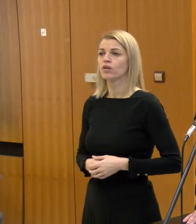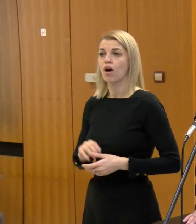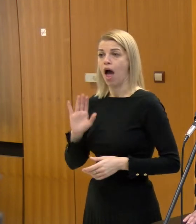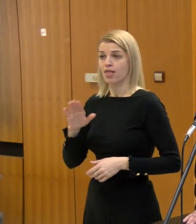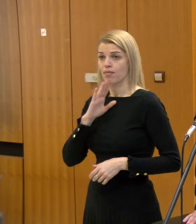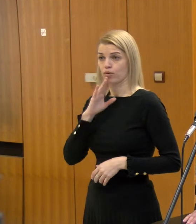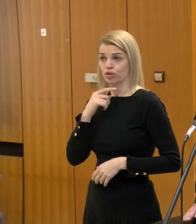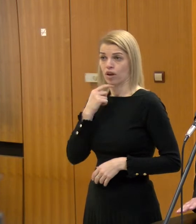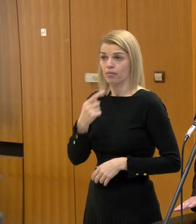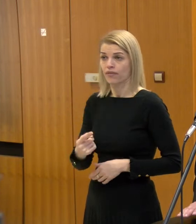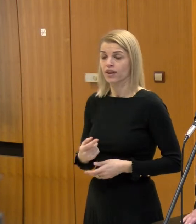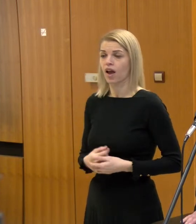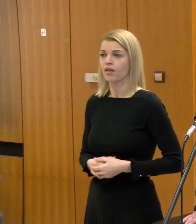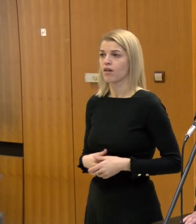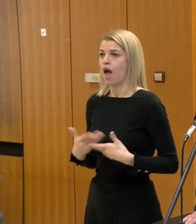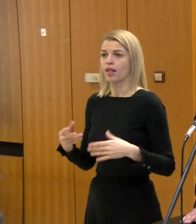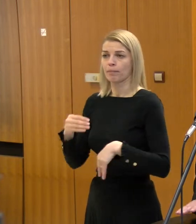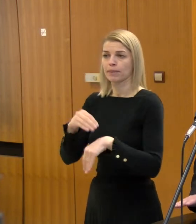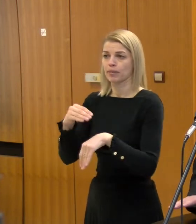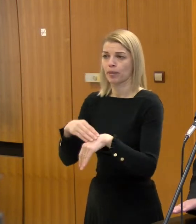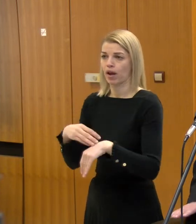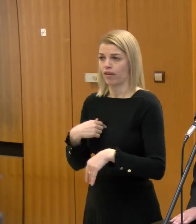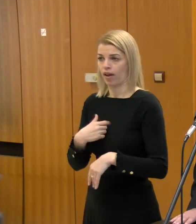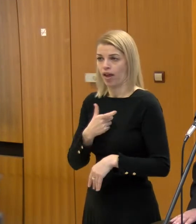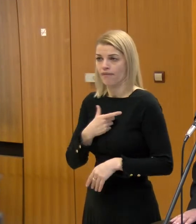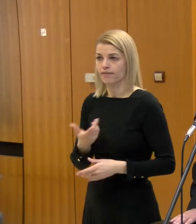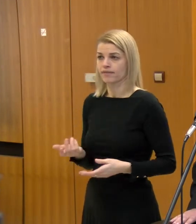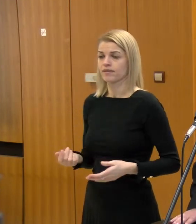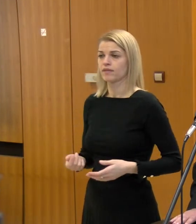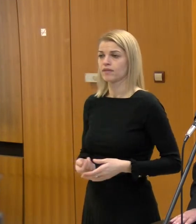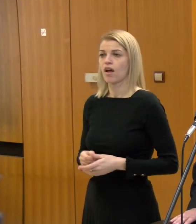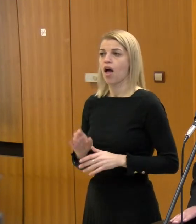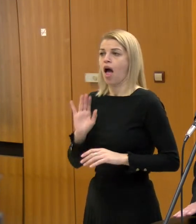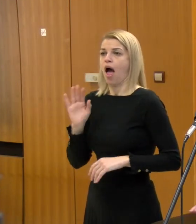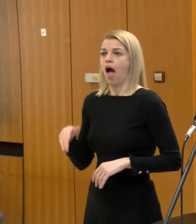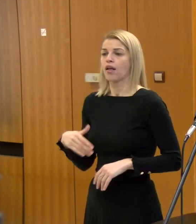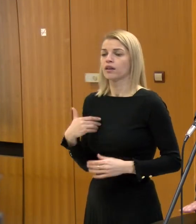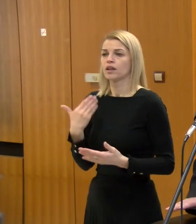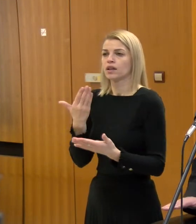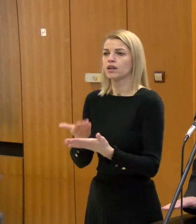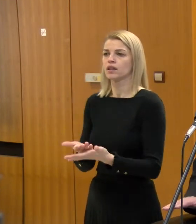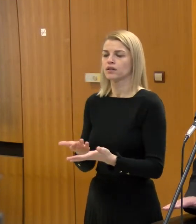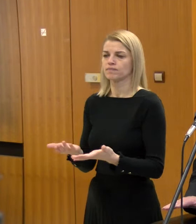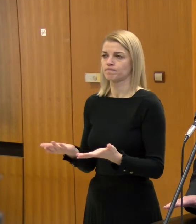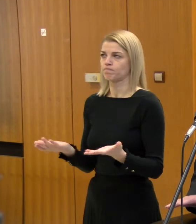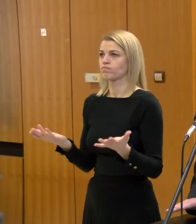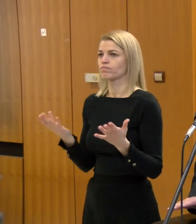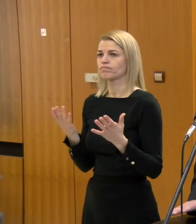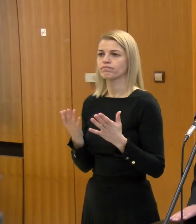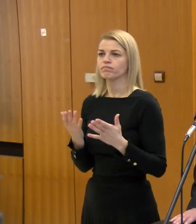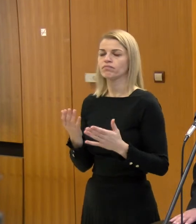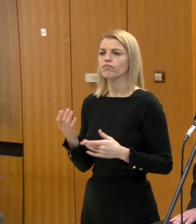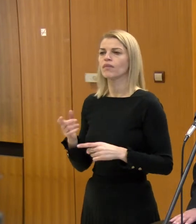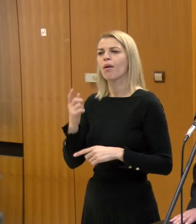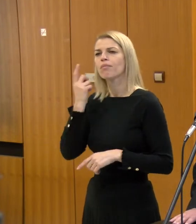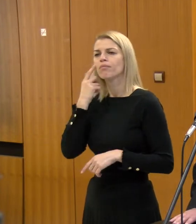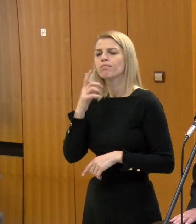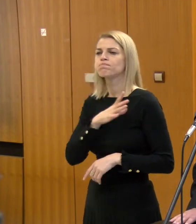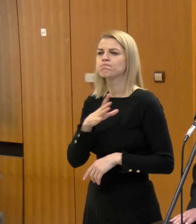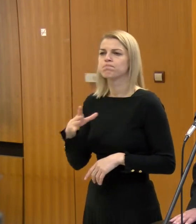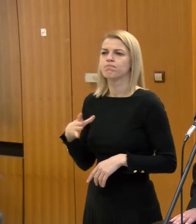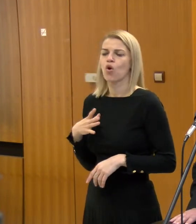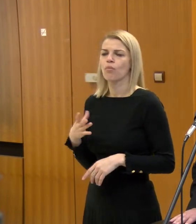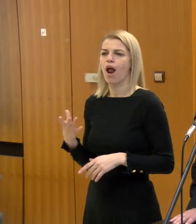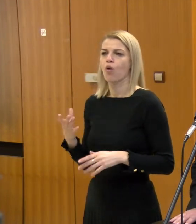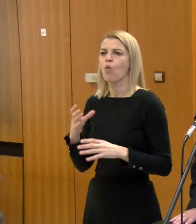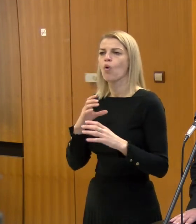sa k tomu vyjadriť, ani pripomienkovať, ani dostať na, ja neviem, bežnú konzultáciu